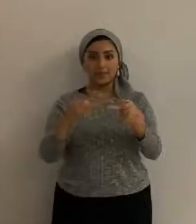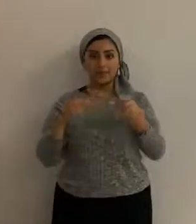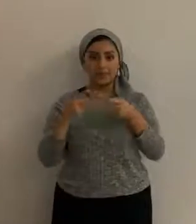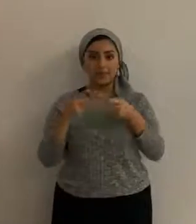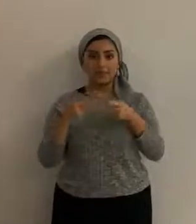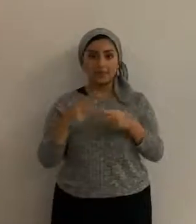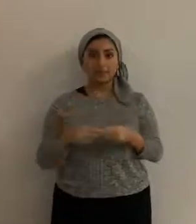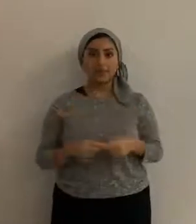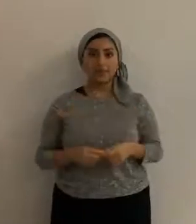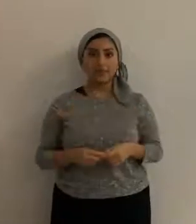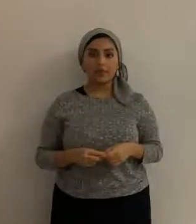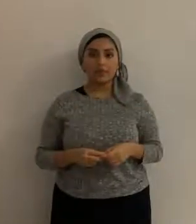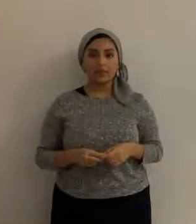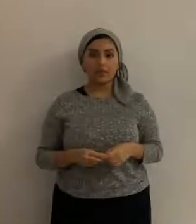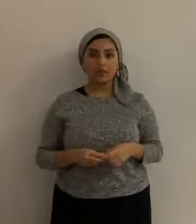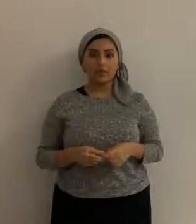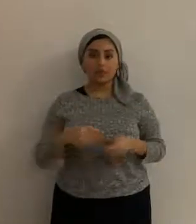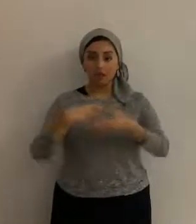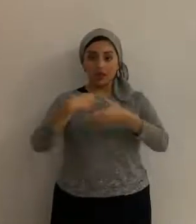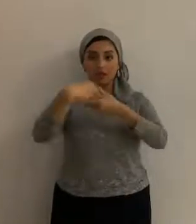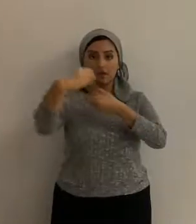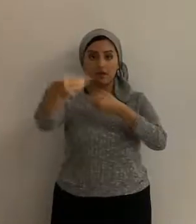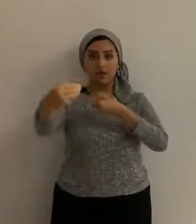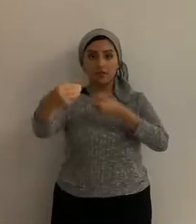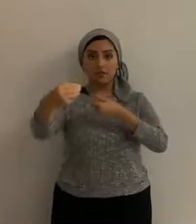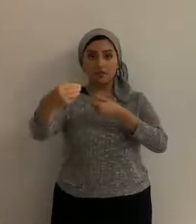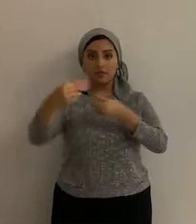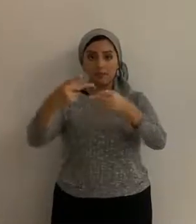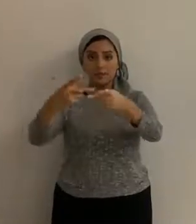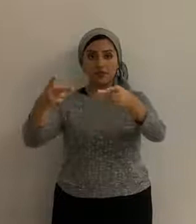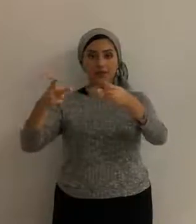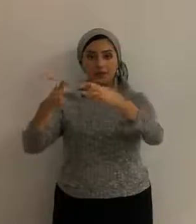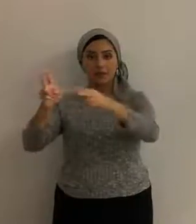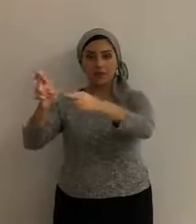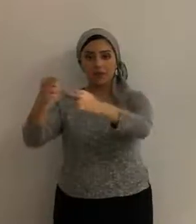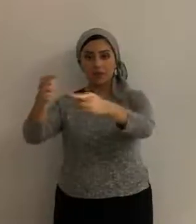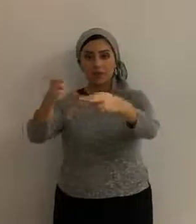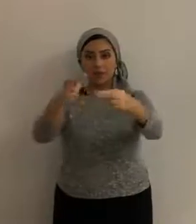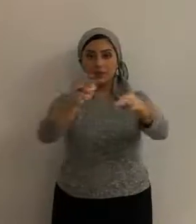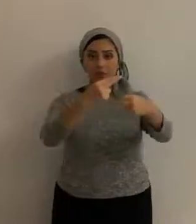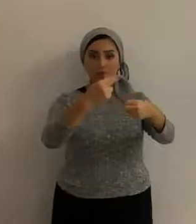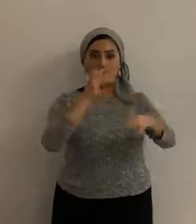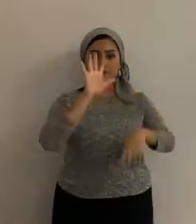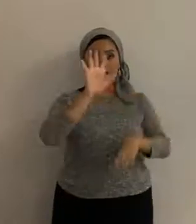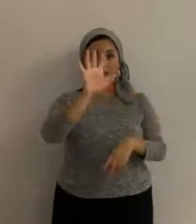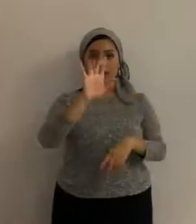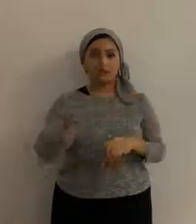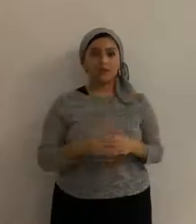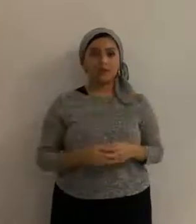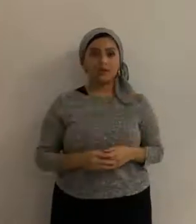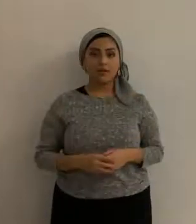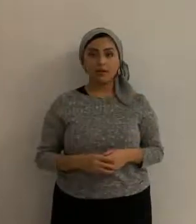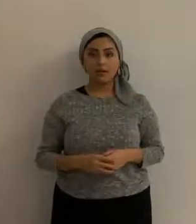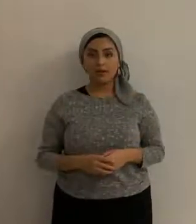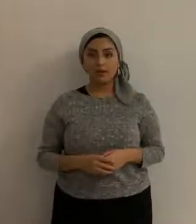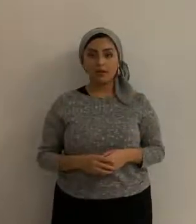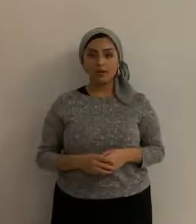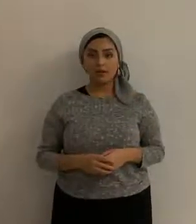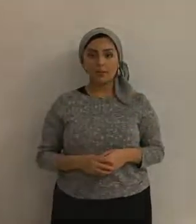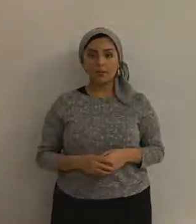cámaras laterales con 5 codos, y el ancho de los muros de las cámaras mencionadas, 5